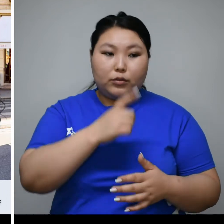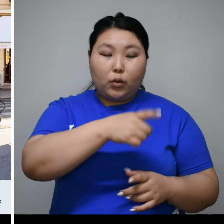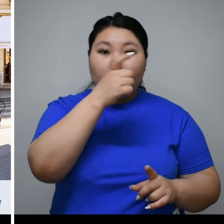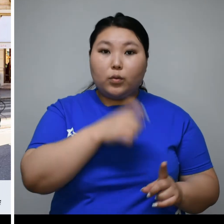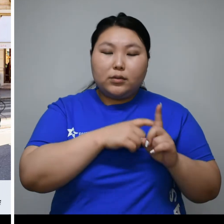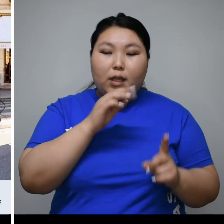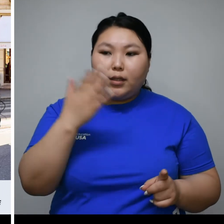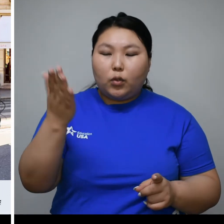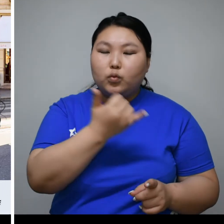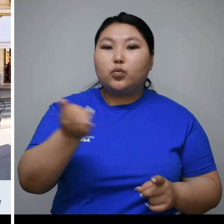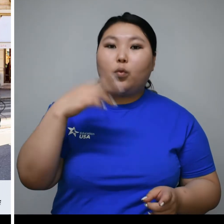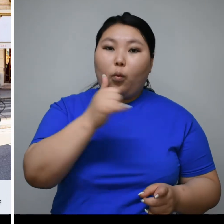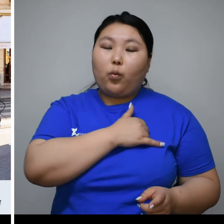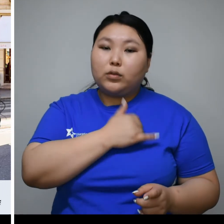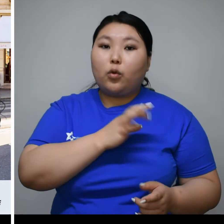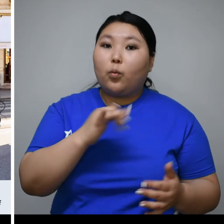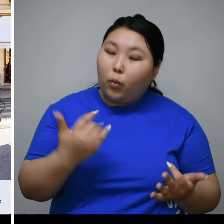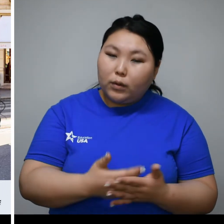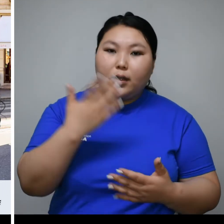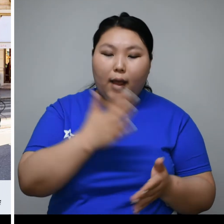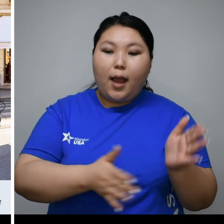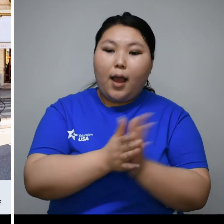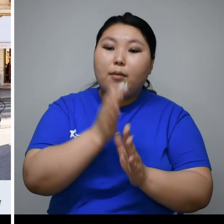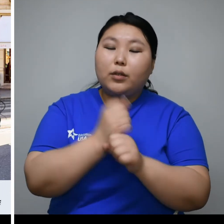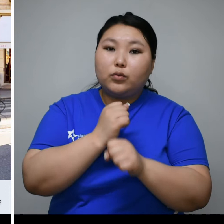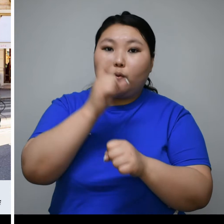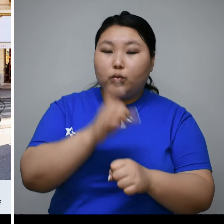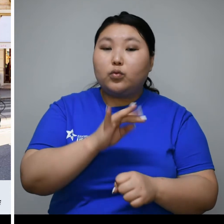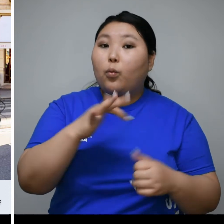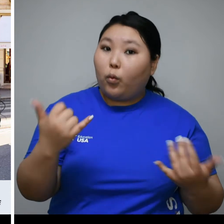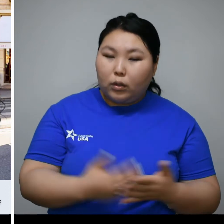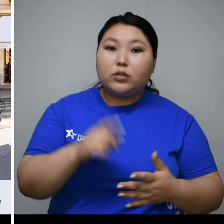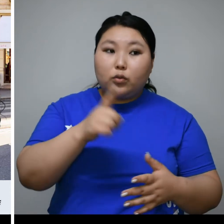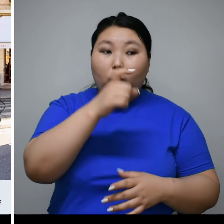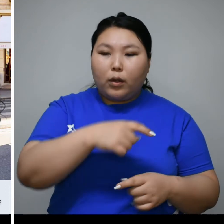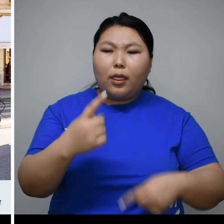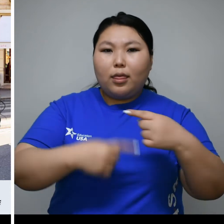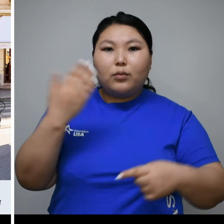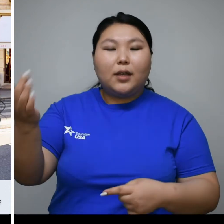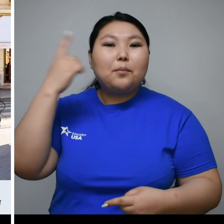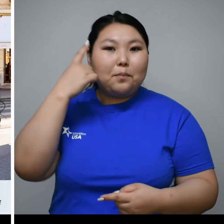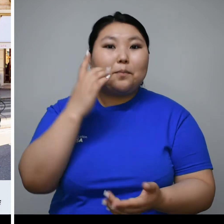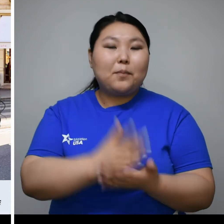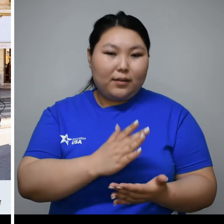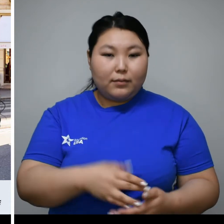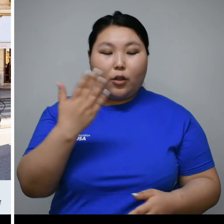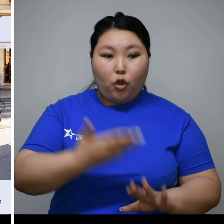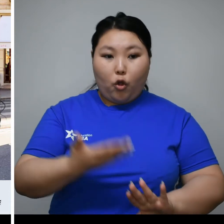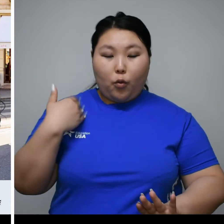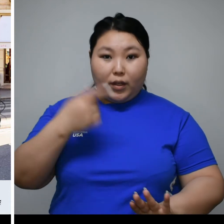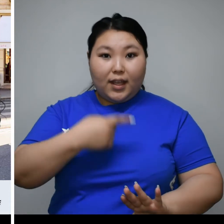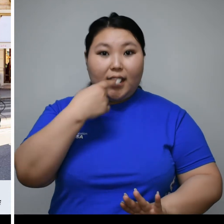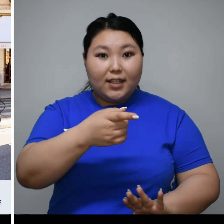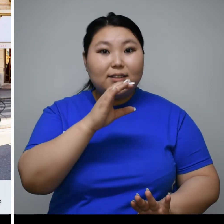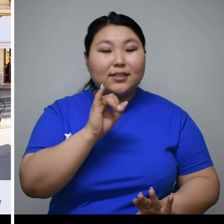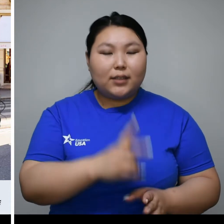гэвэл тэр хүн яг таны шууд удирдлаг юм уу, эсвэл тантай яг хамт ажилладаг хүн ч юм уу, тэ? Тэр хүн бол илүү таныг мэдж байгаа. Таны нөгөө